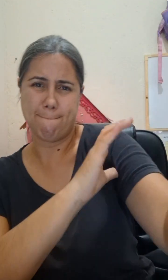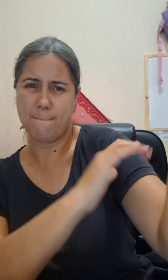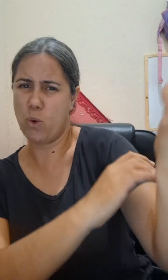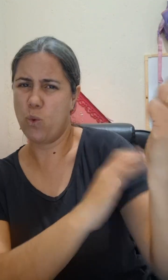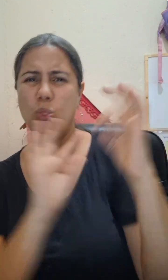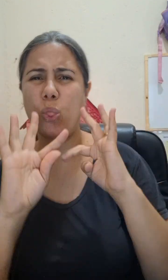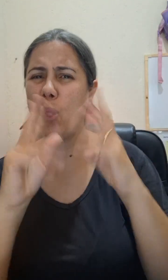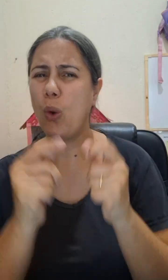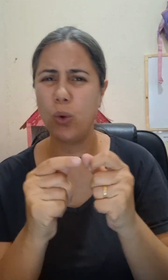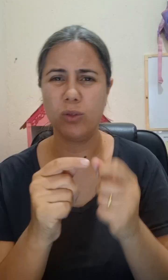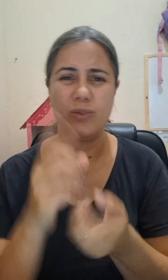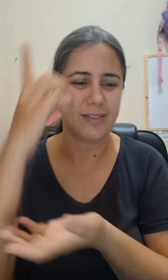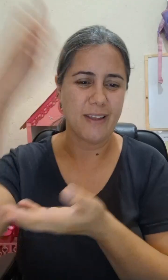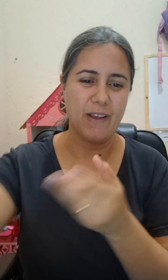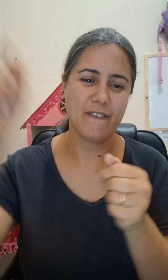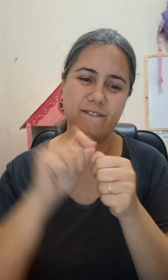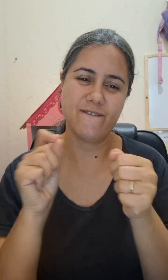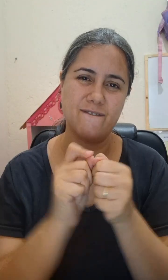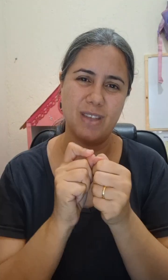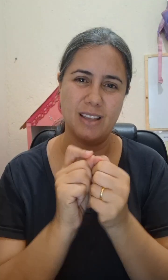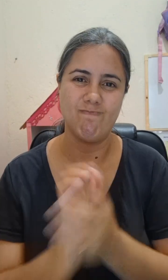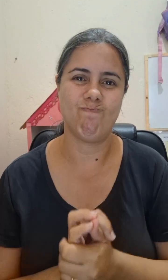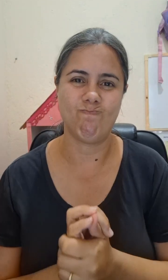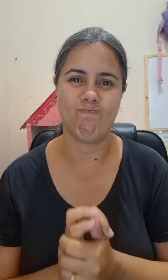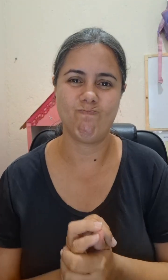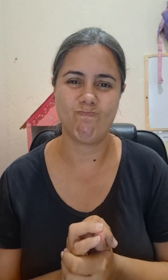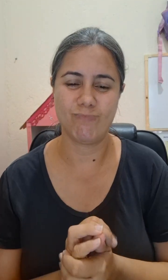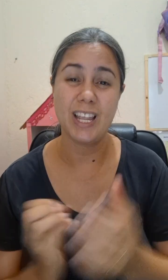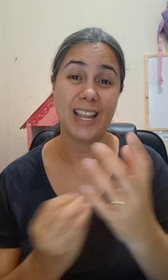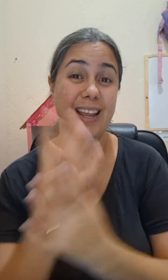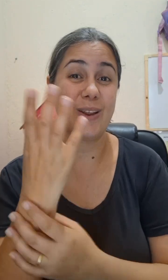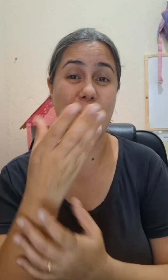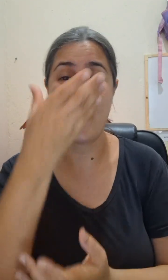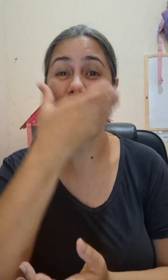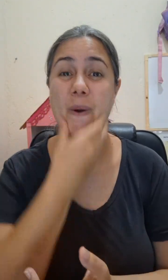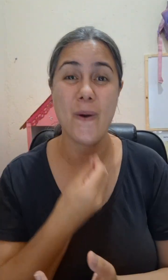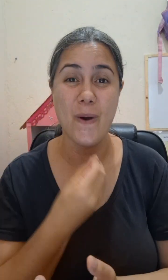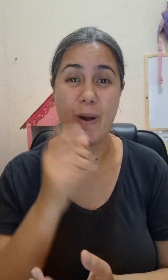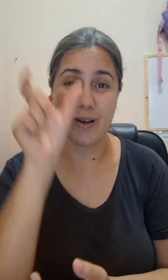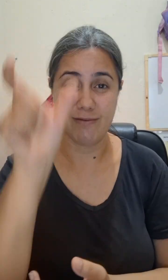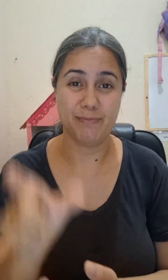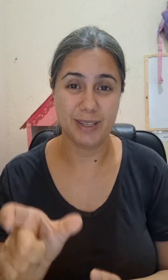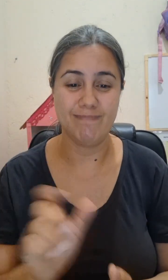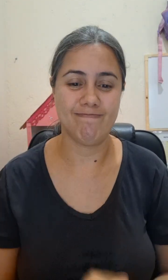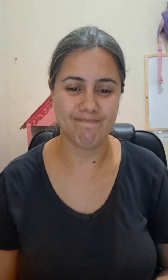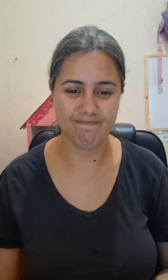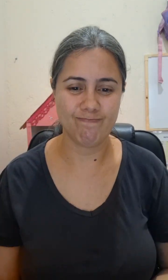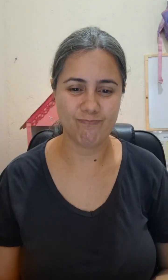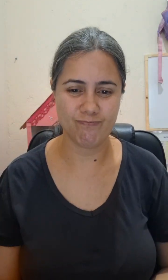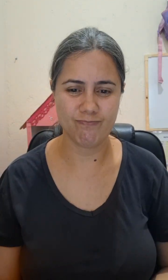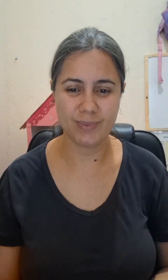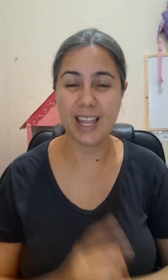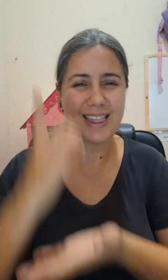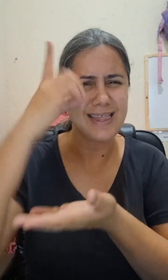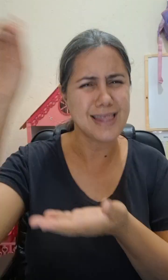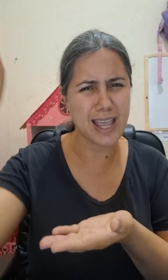o estômago, tudo, até os músculos, tudo, Deus fazendo, constituindo o homem.